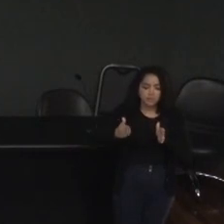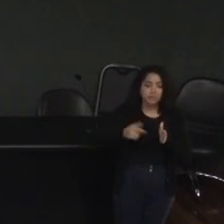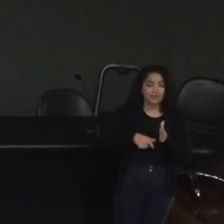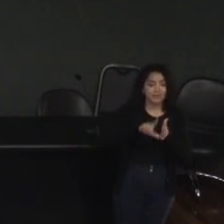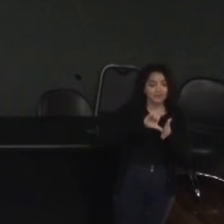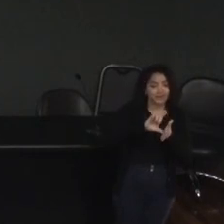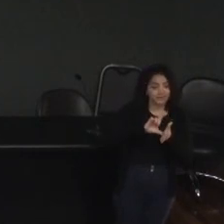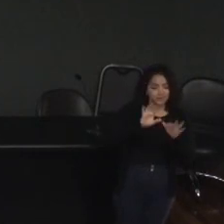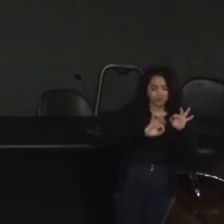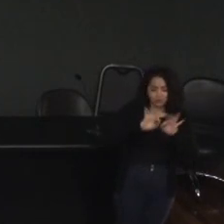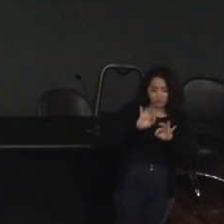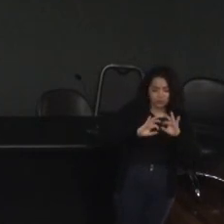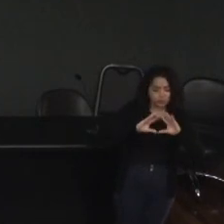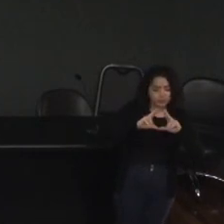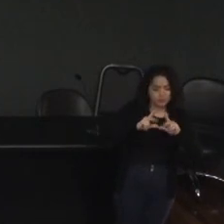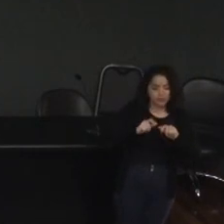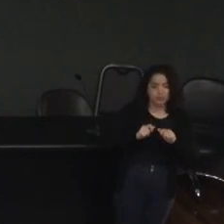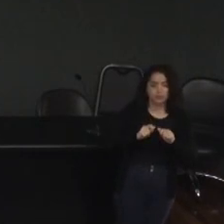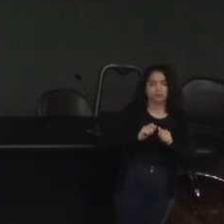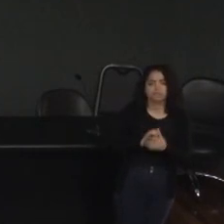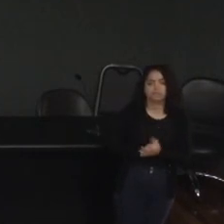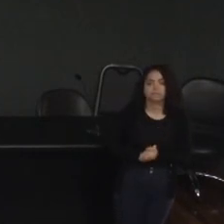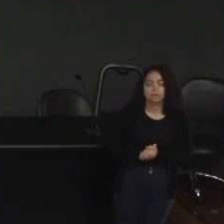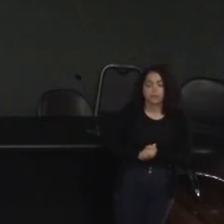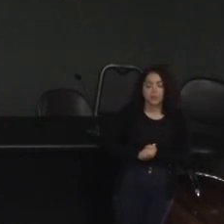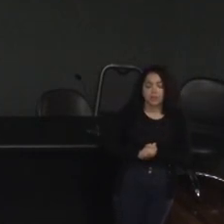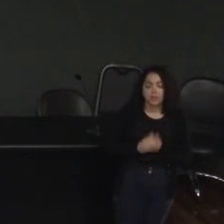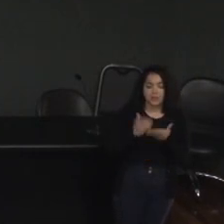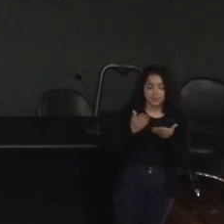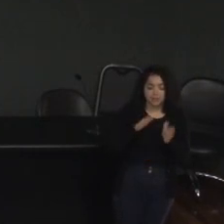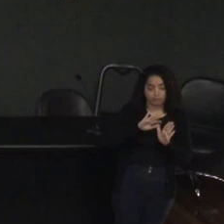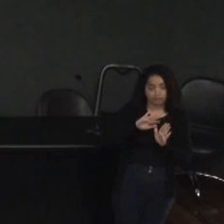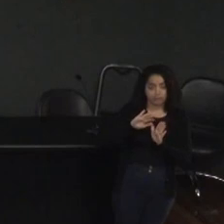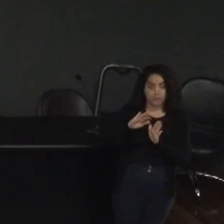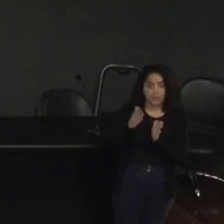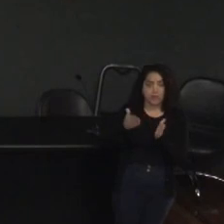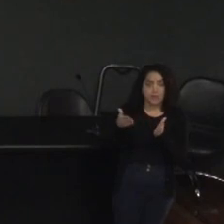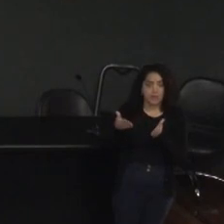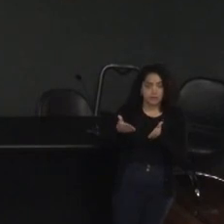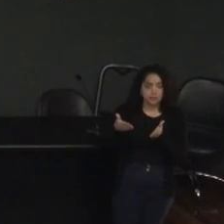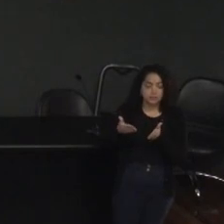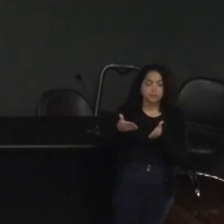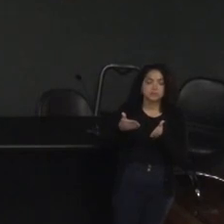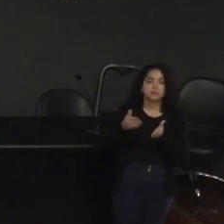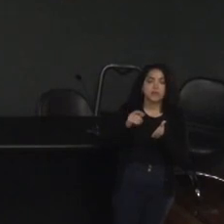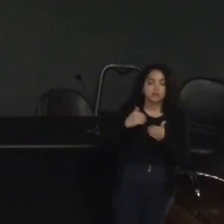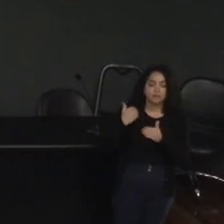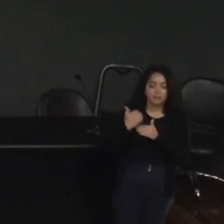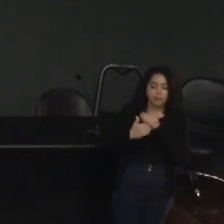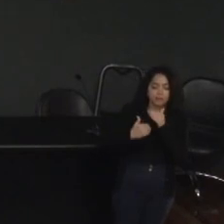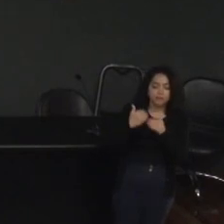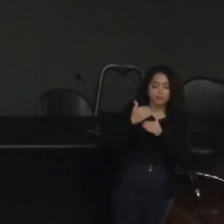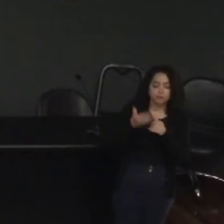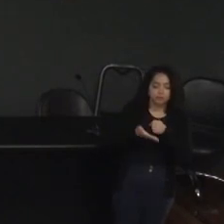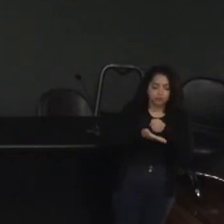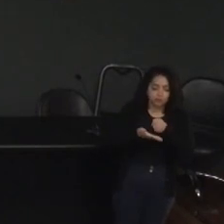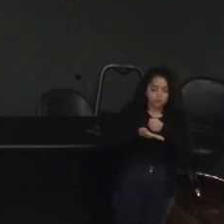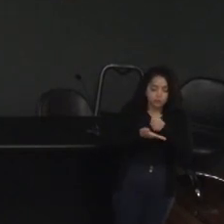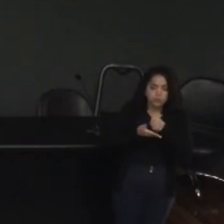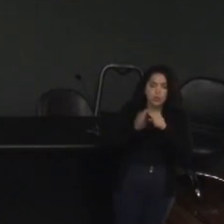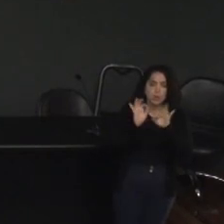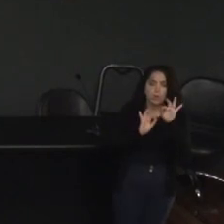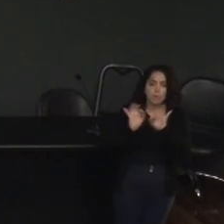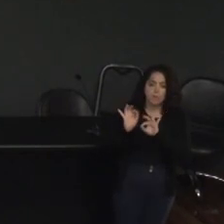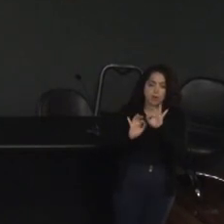casa antes né E aí pessoal essa Matriz de risco ela vai ser desenvolver Com base no mapa de